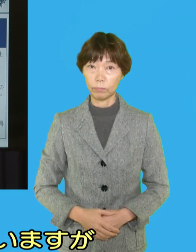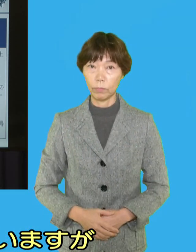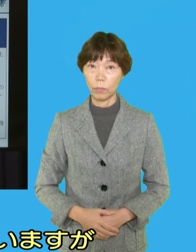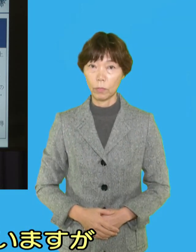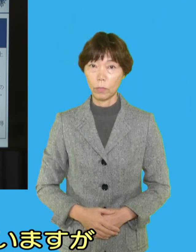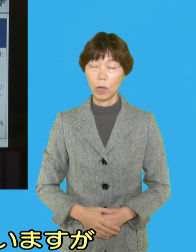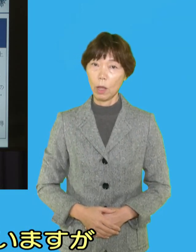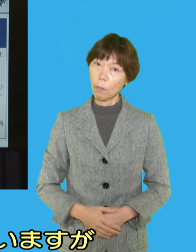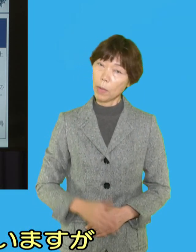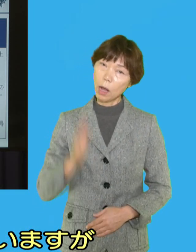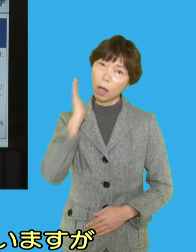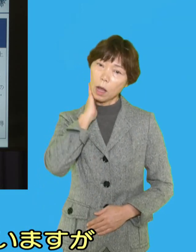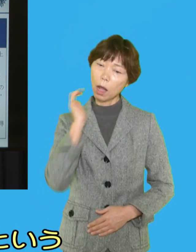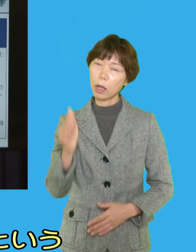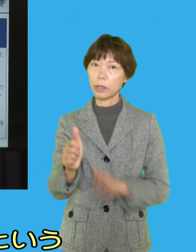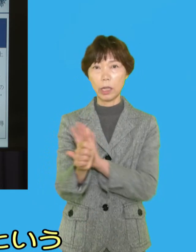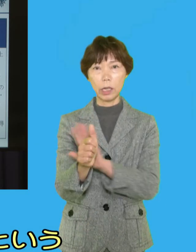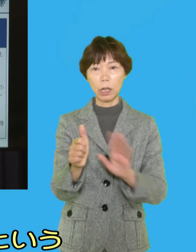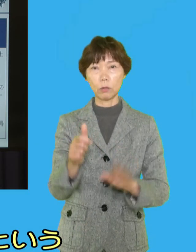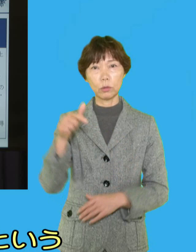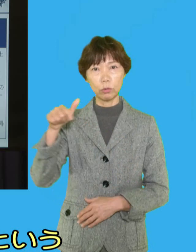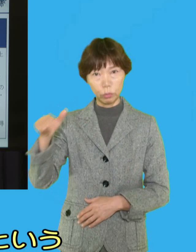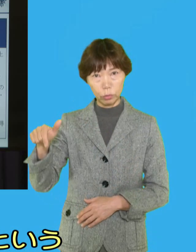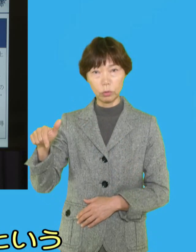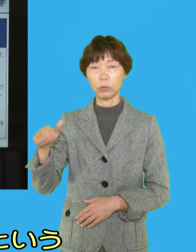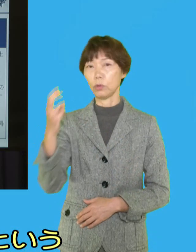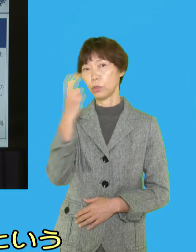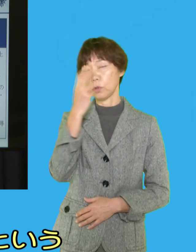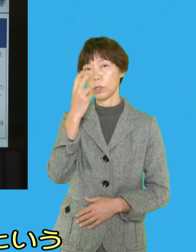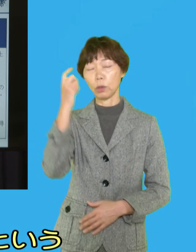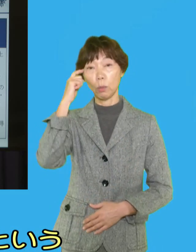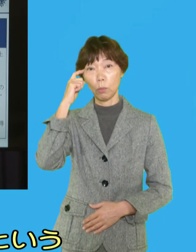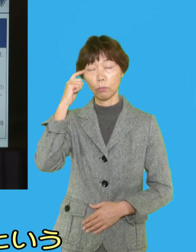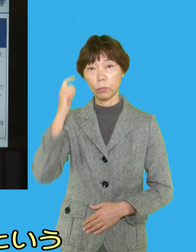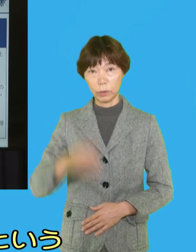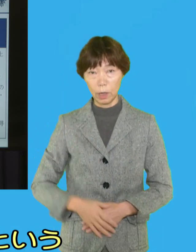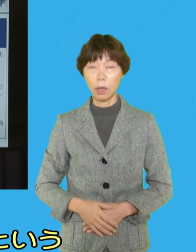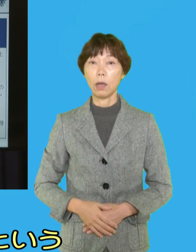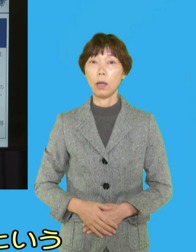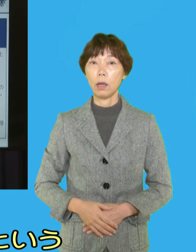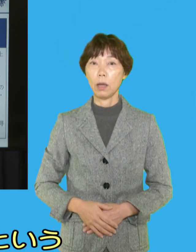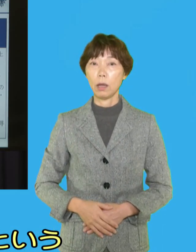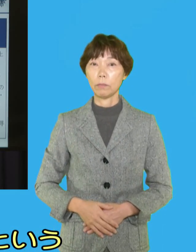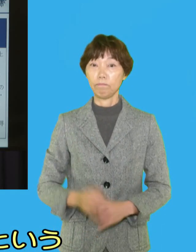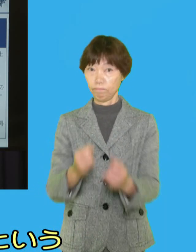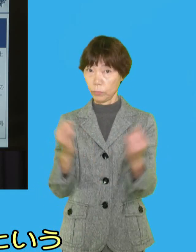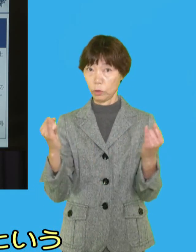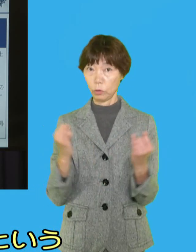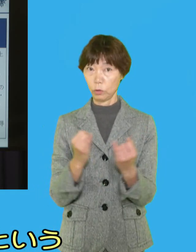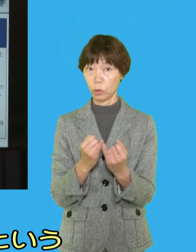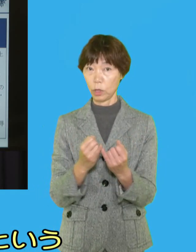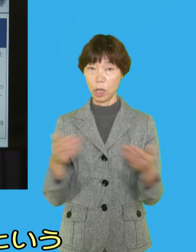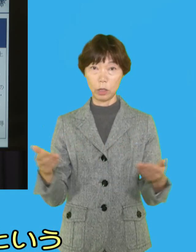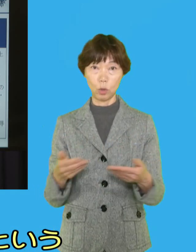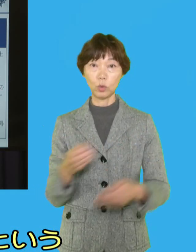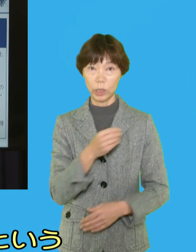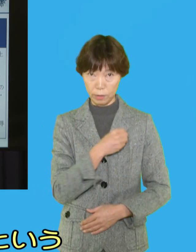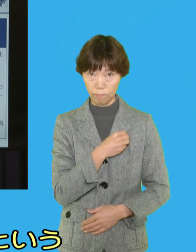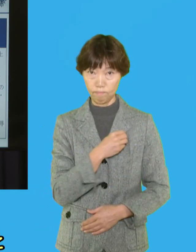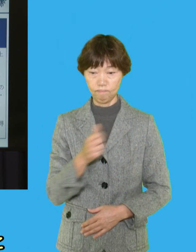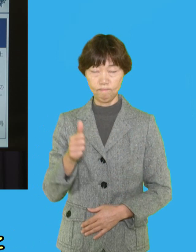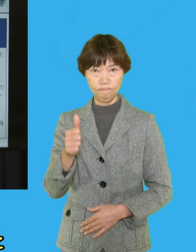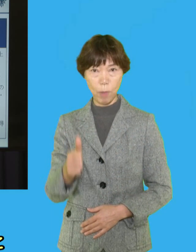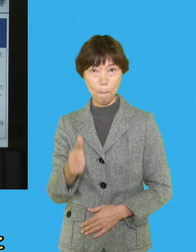閣府の調査だったと思いますが、なぜ女性職員が昇進を望まない